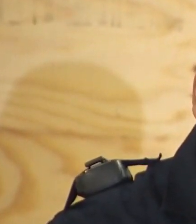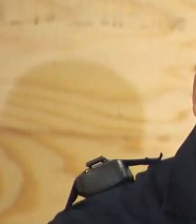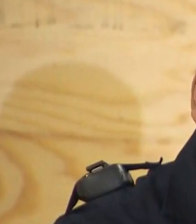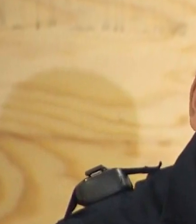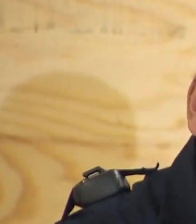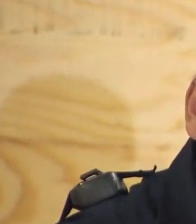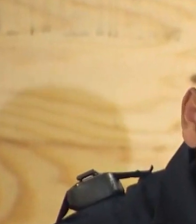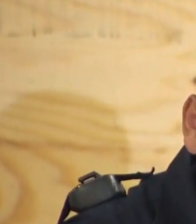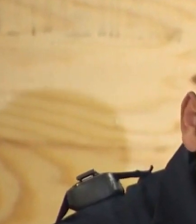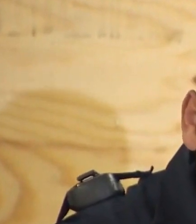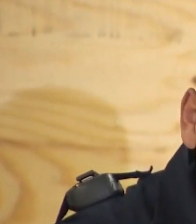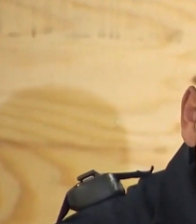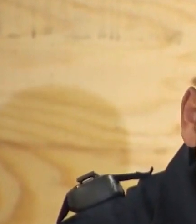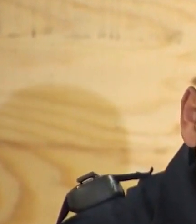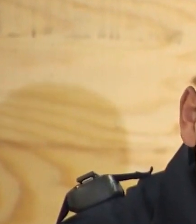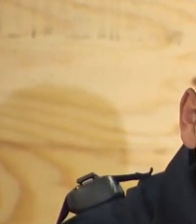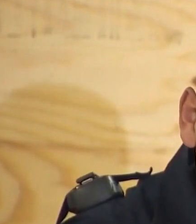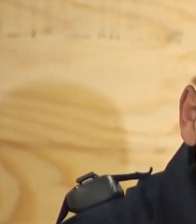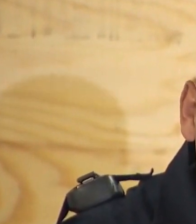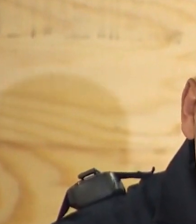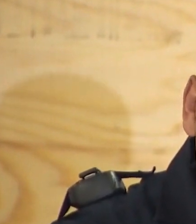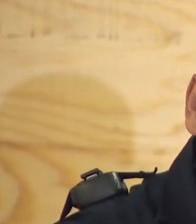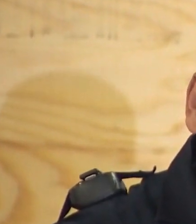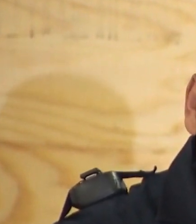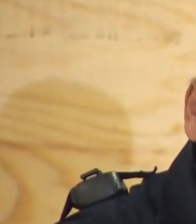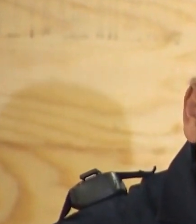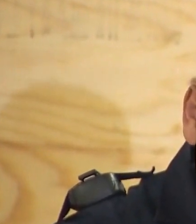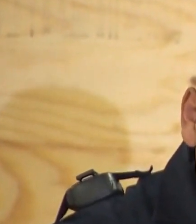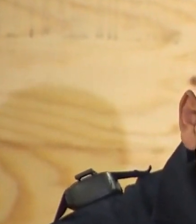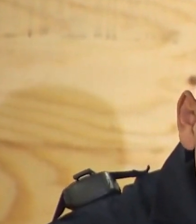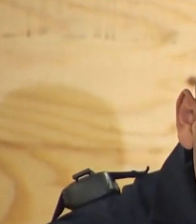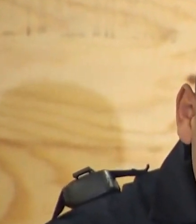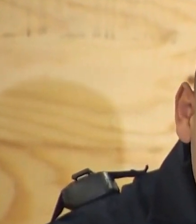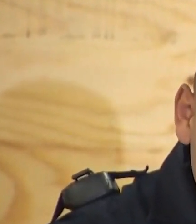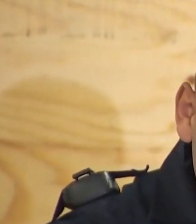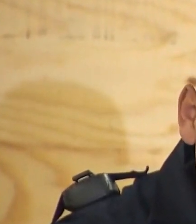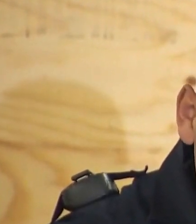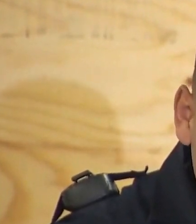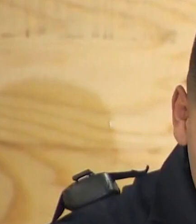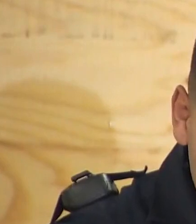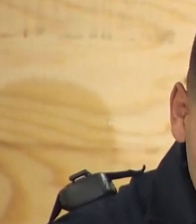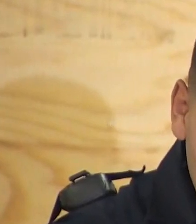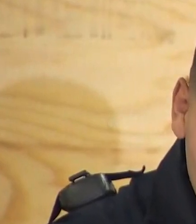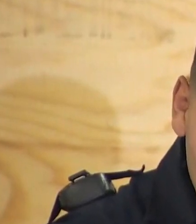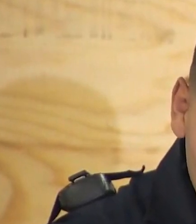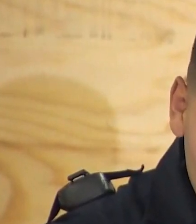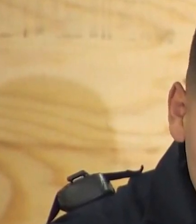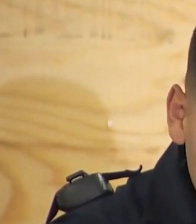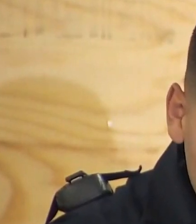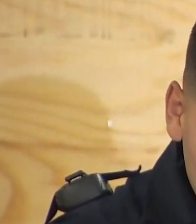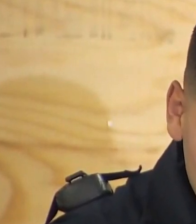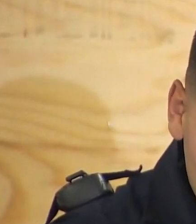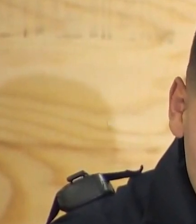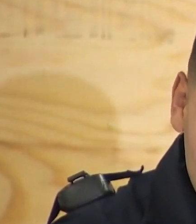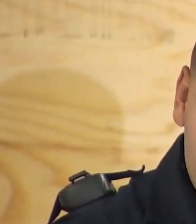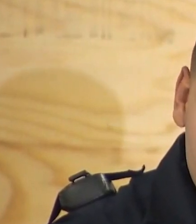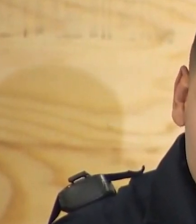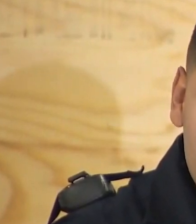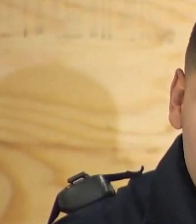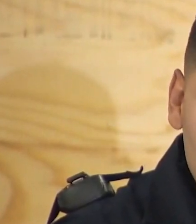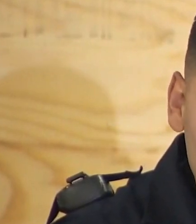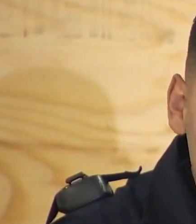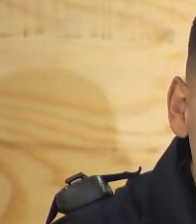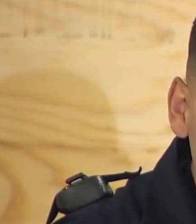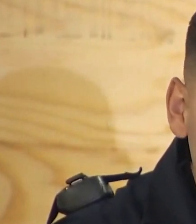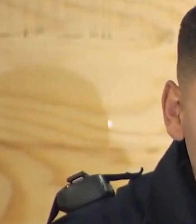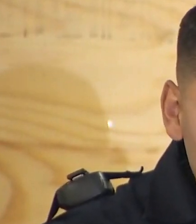español, pero en esta conferencia de hoy les queremos dejar saber que en colaboración con el departamento, podemos decir, de California Governor's Office of Emergency Services